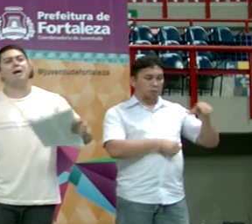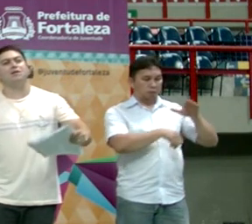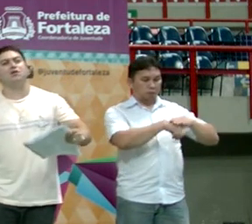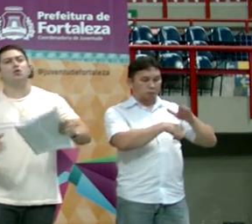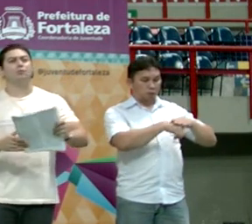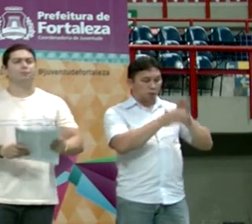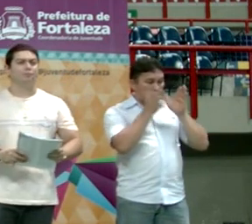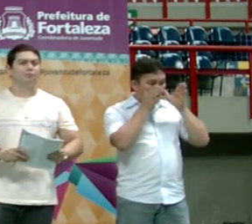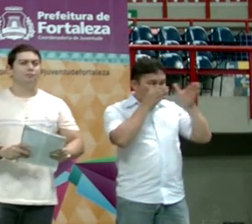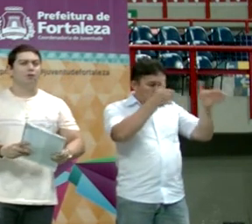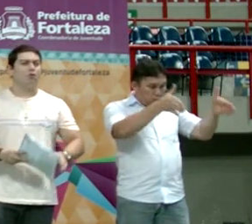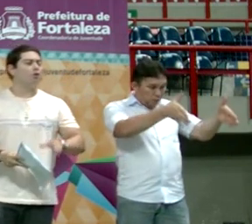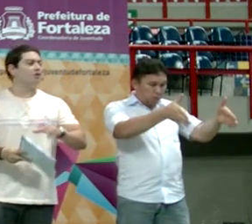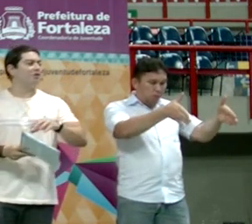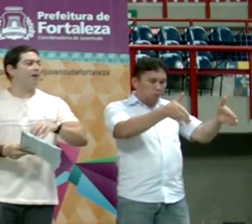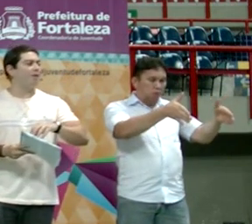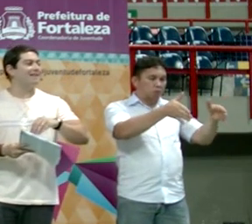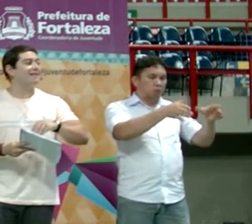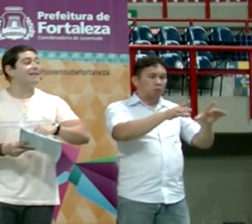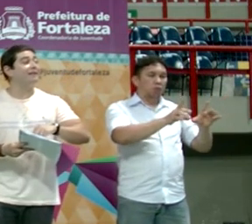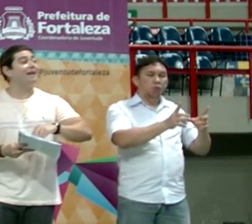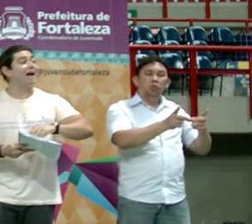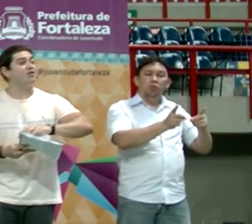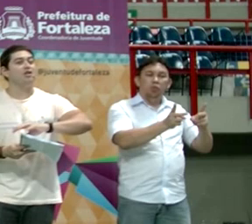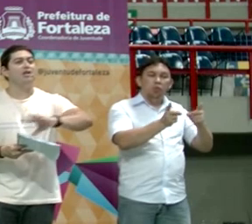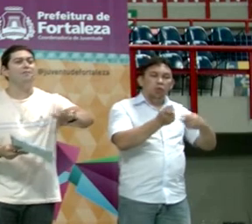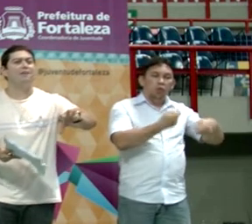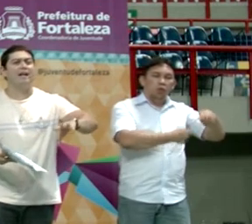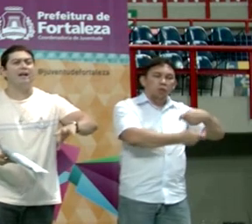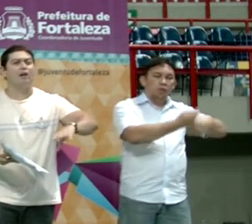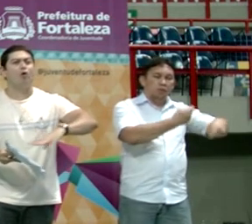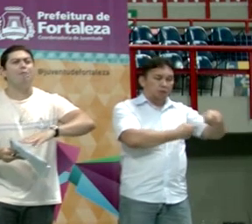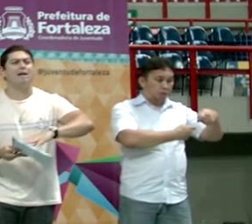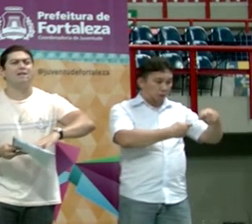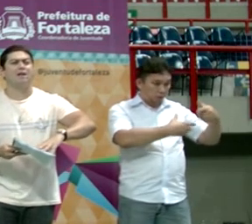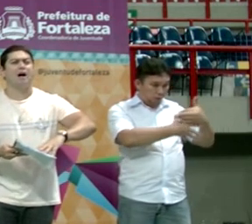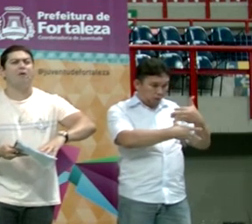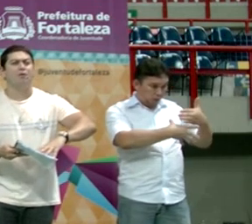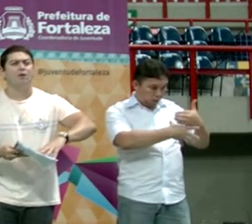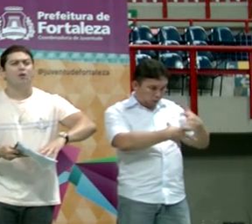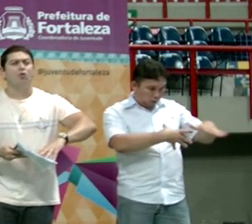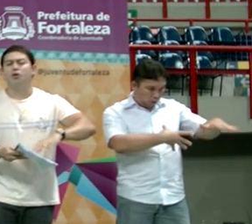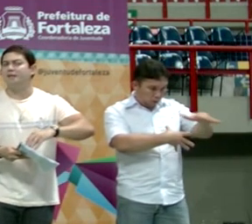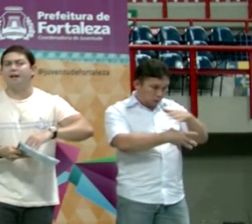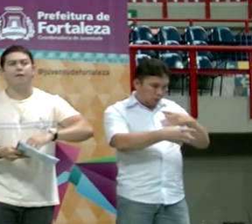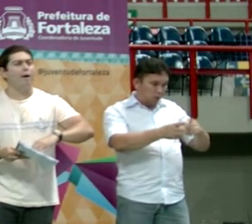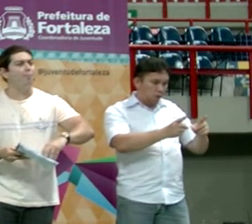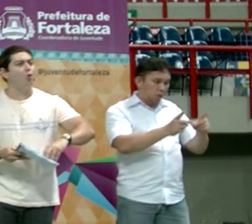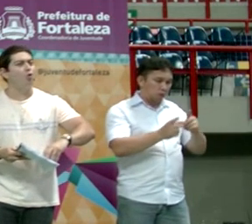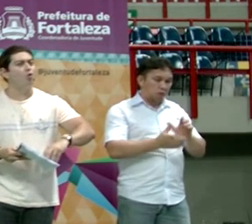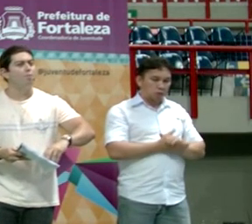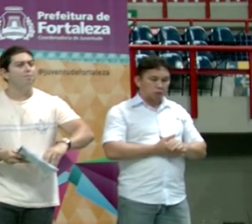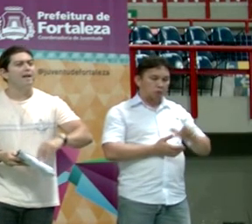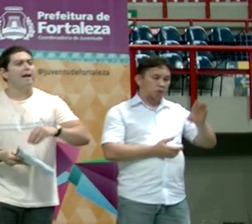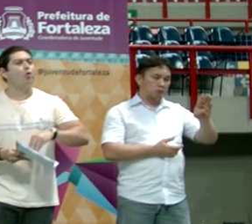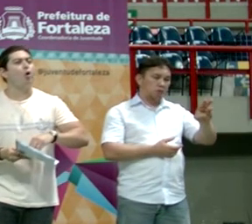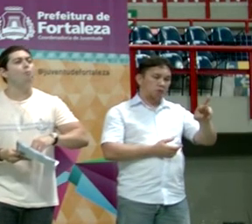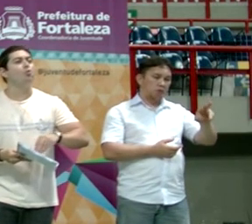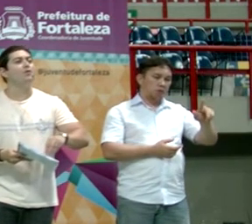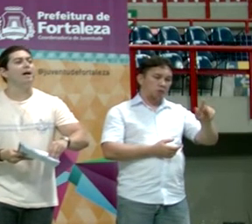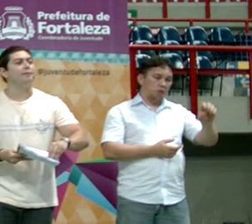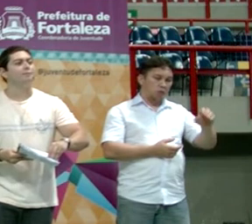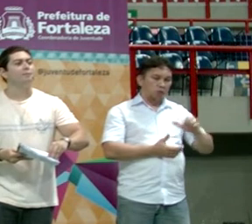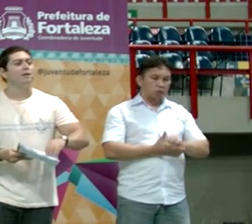preparada para o comércio. Quando eu tiver uma cidade inteira comercial, o nome dela não é burgo,